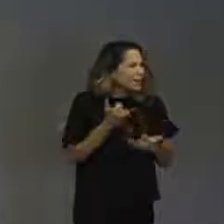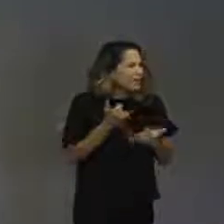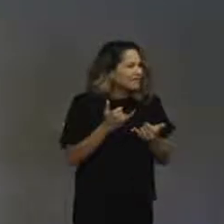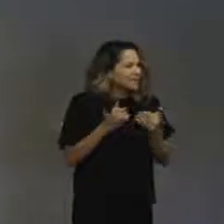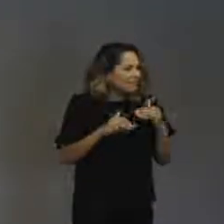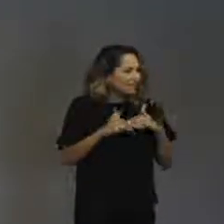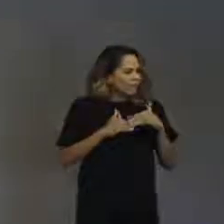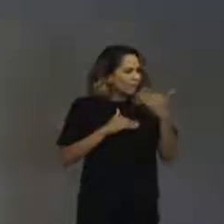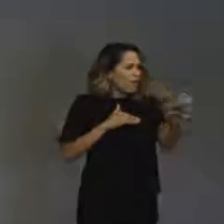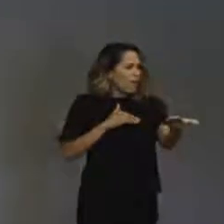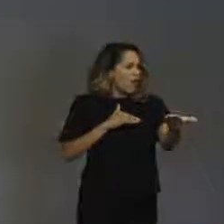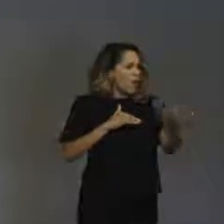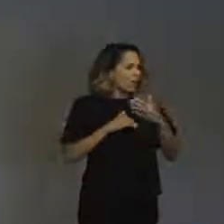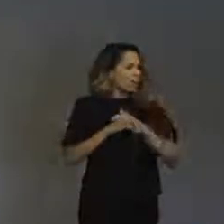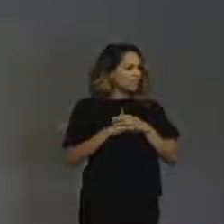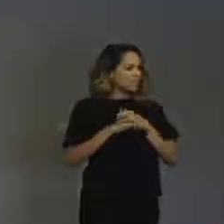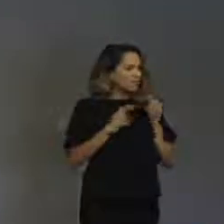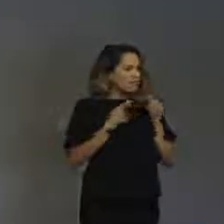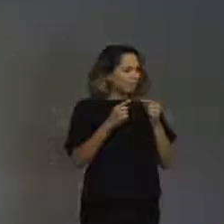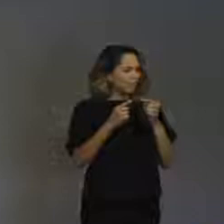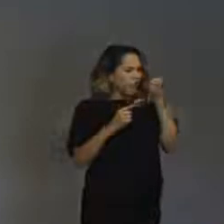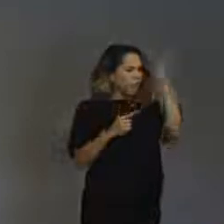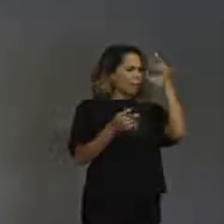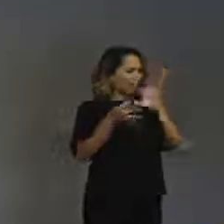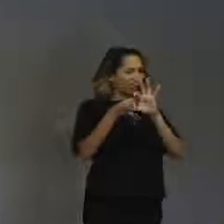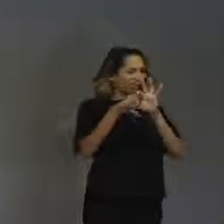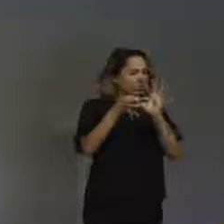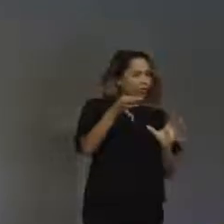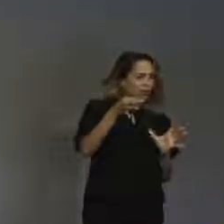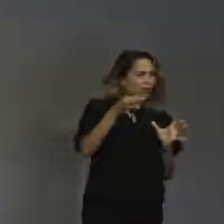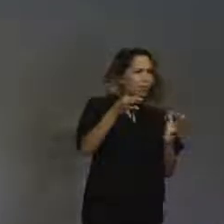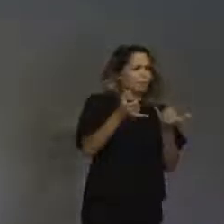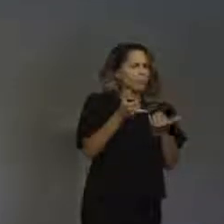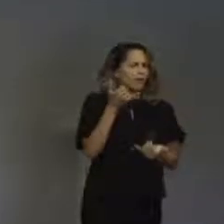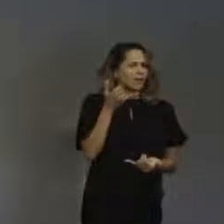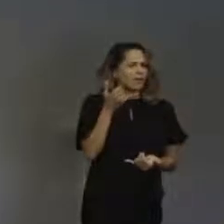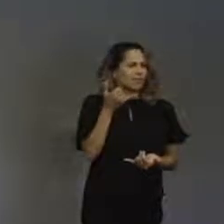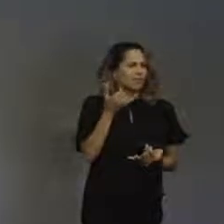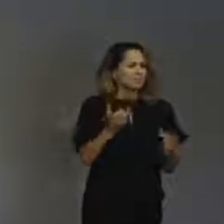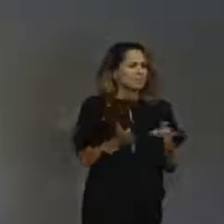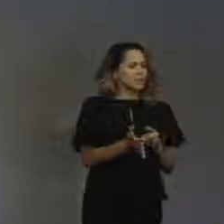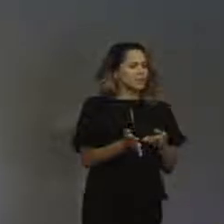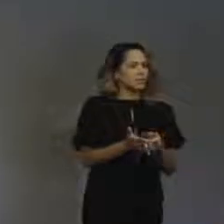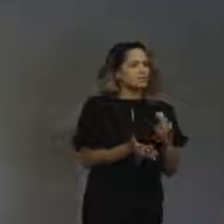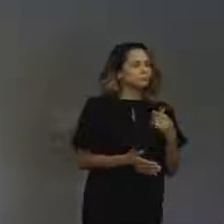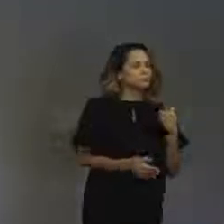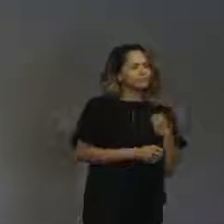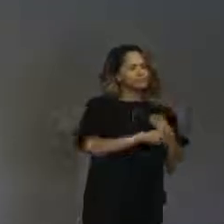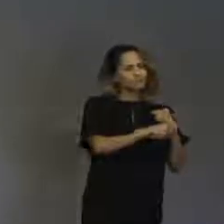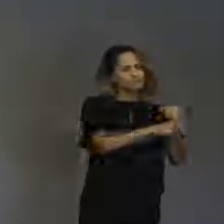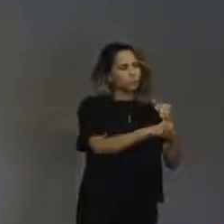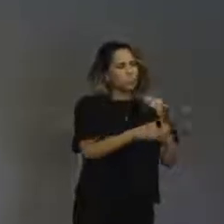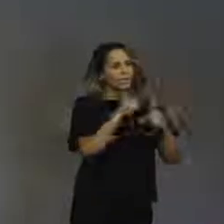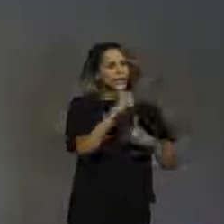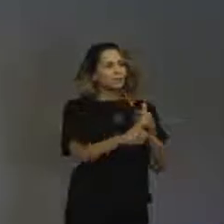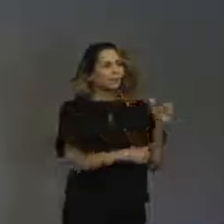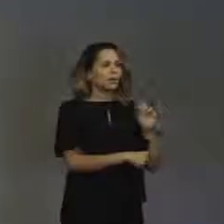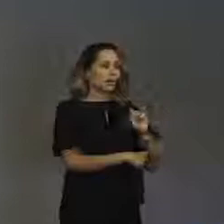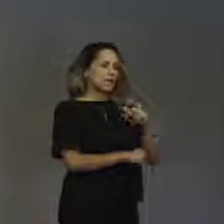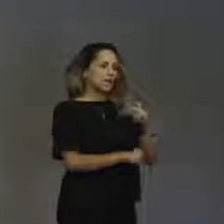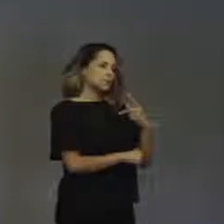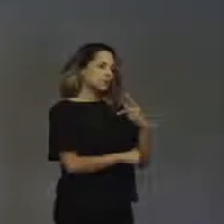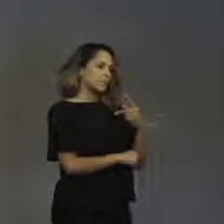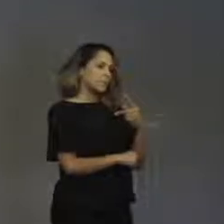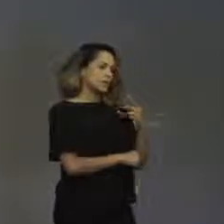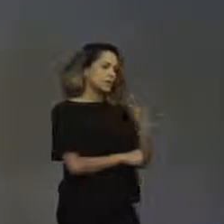está com menos conexão com a cidade. Né? Eu fiquei muito tempo, antes de estar no Mobilab, eu estava na SP Trans, que, para quem não é de São Paulo, é a